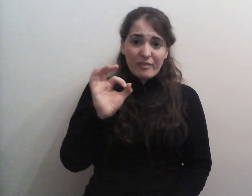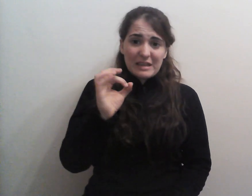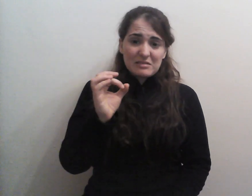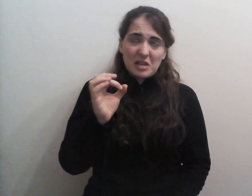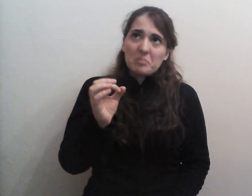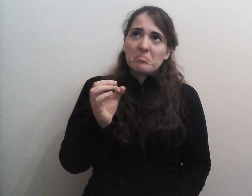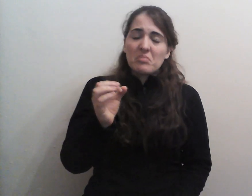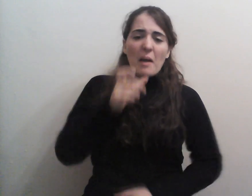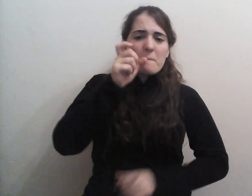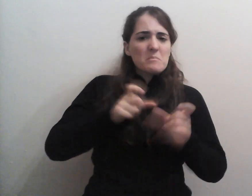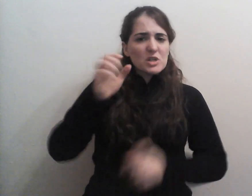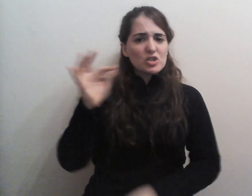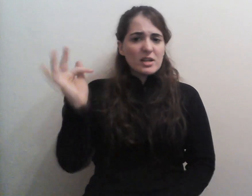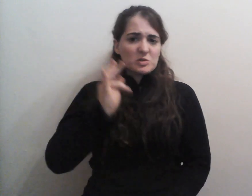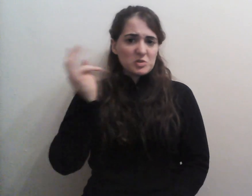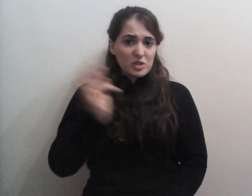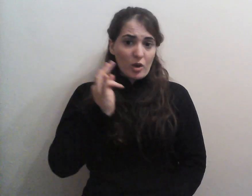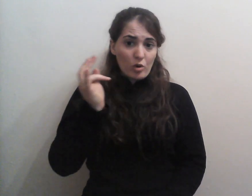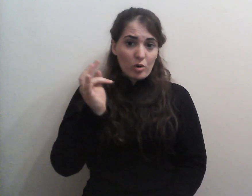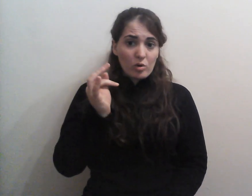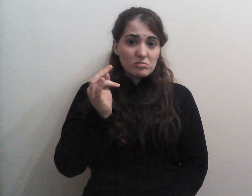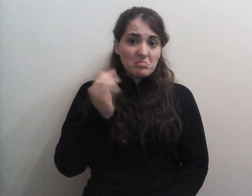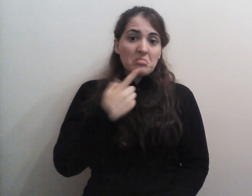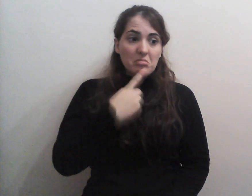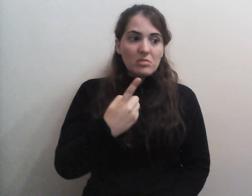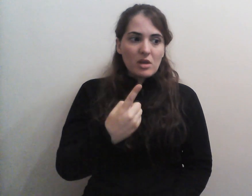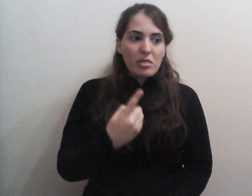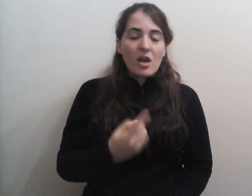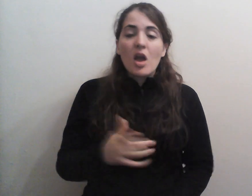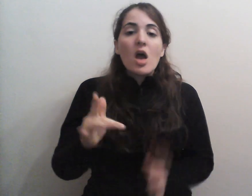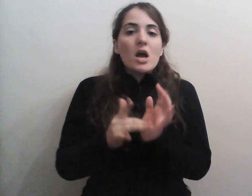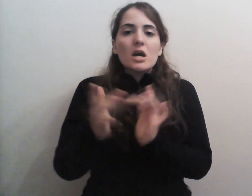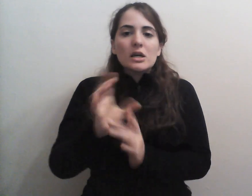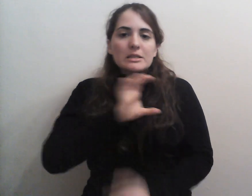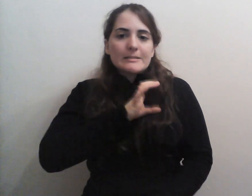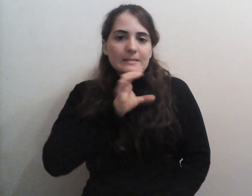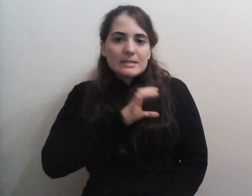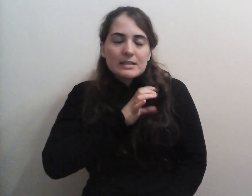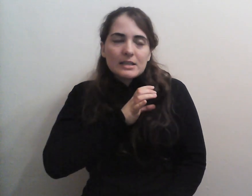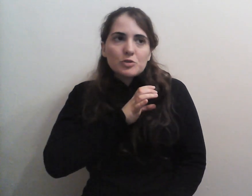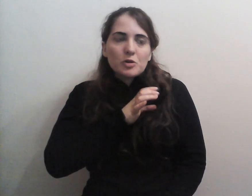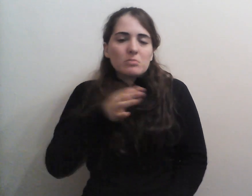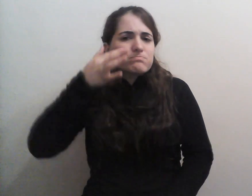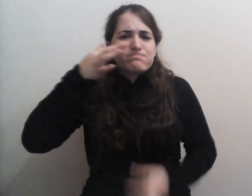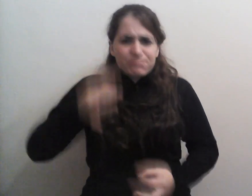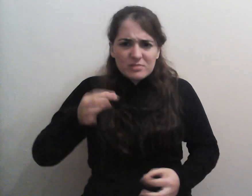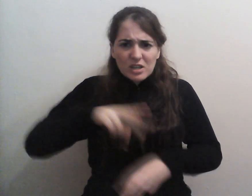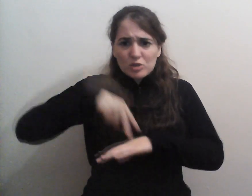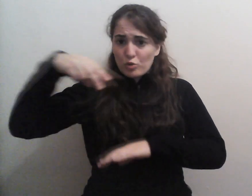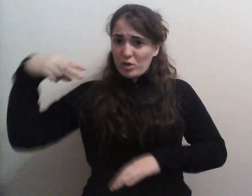Y Bultmann decía lo siguiente, era casi un incrédulo. Y él decía que Cristo resucitó metafóricamente. Que Cristo realmente